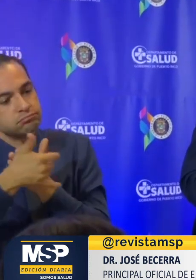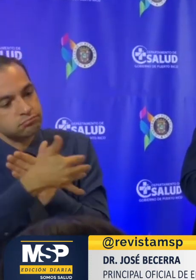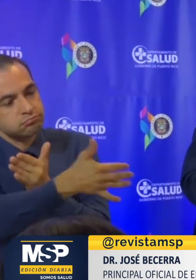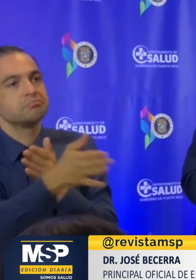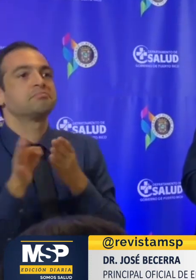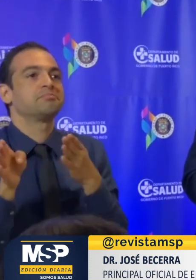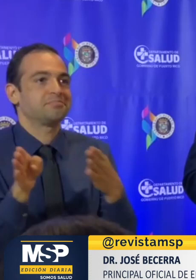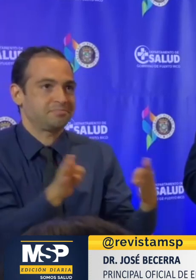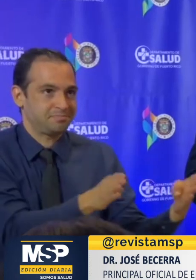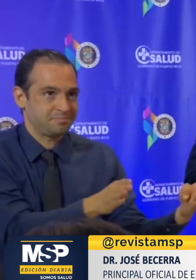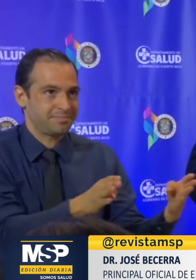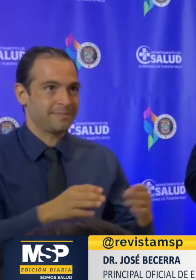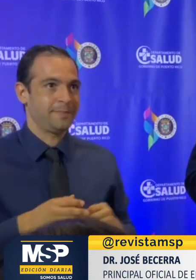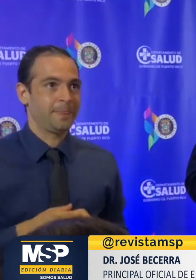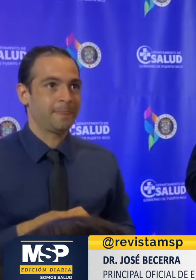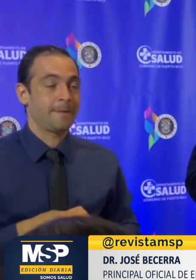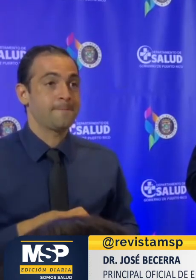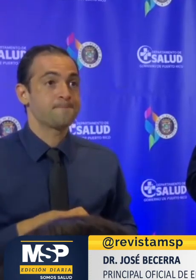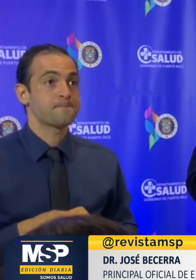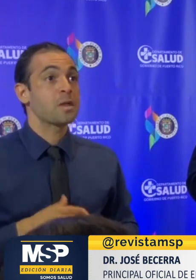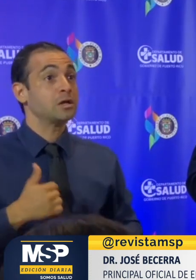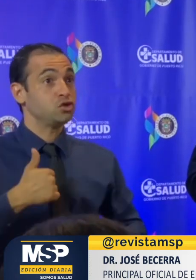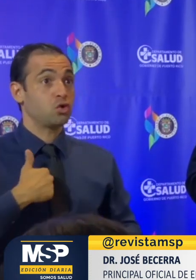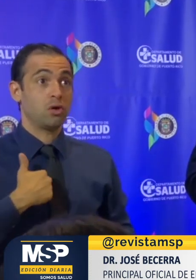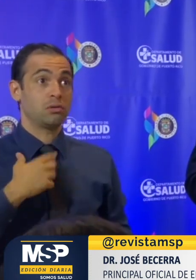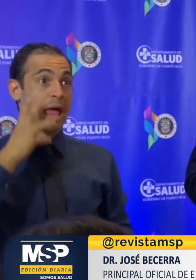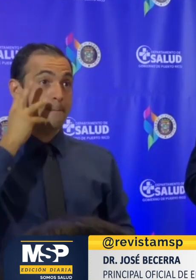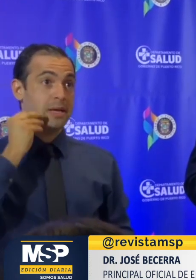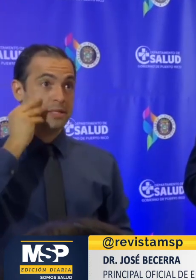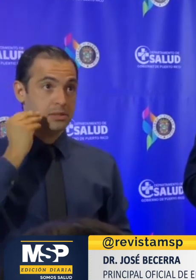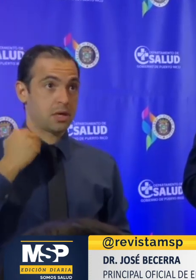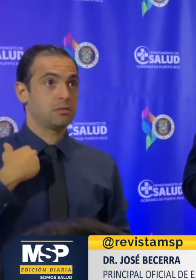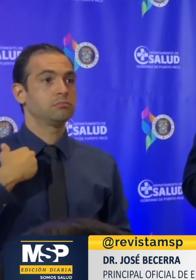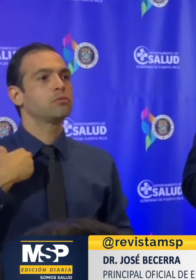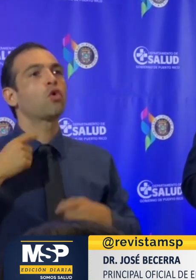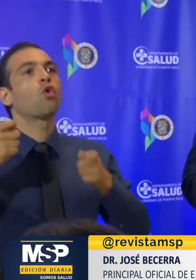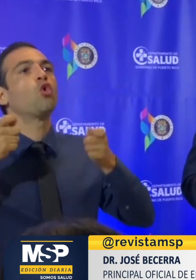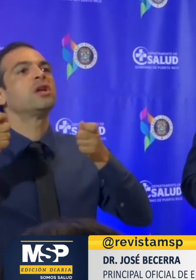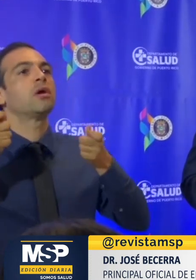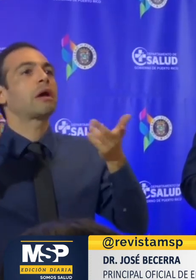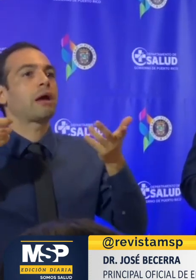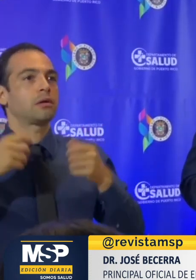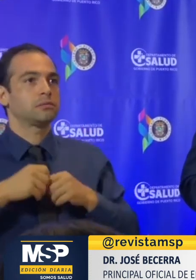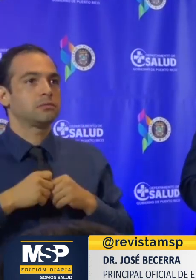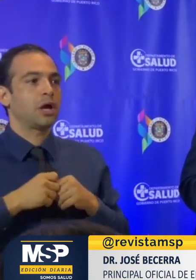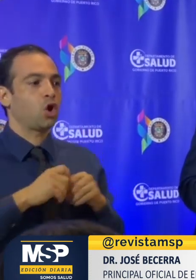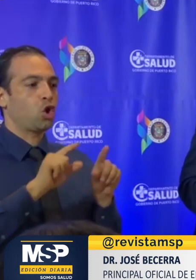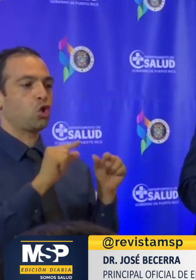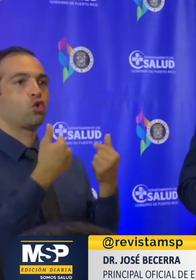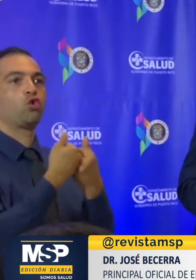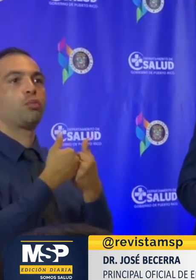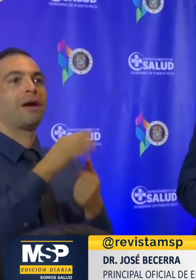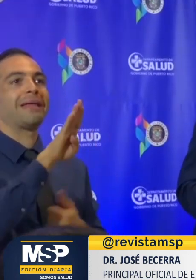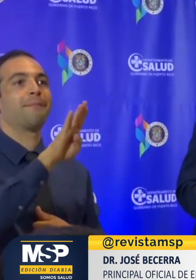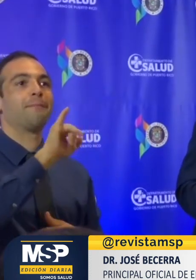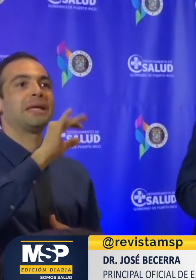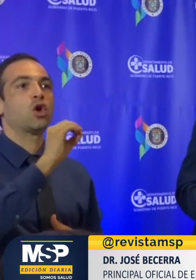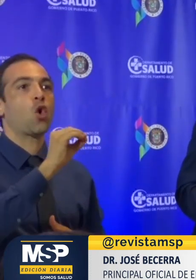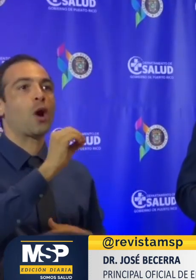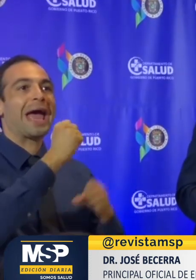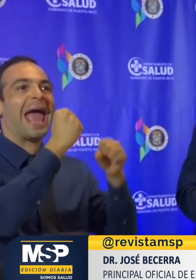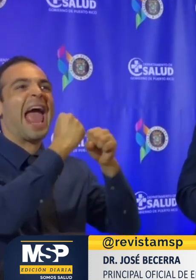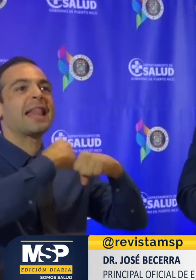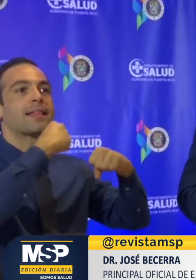Tengo la experiencia de coordinar trabajo, supervisaba el equipo de estadística, bioestadística,